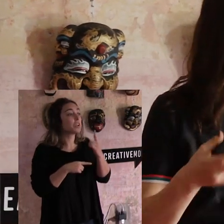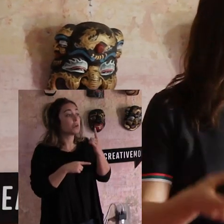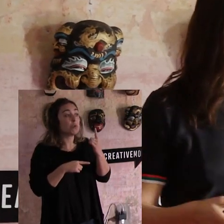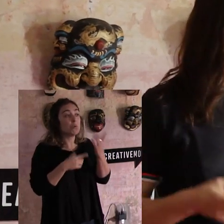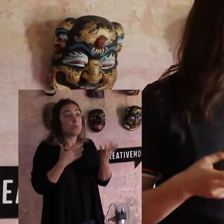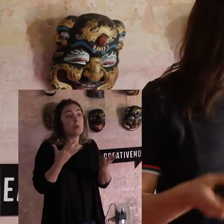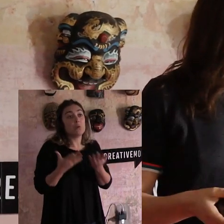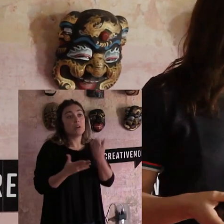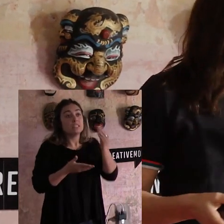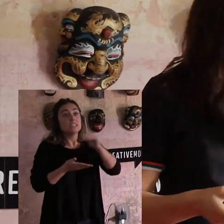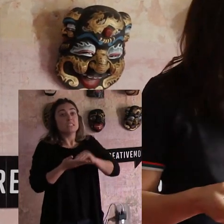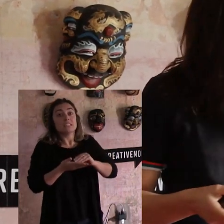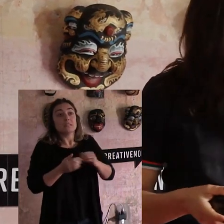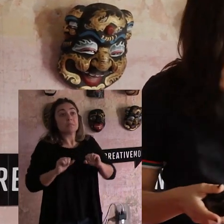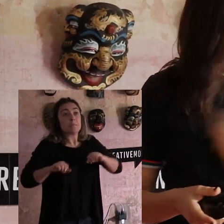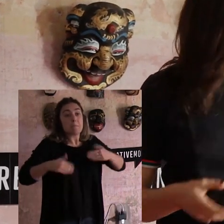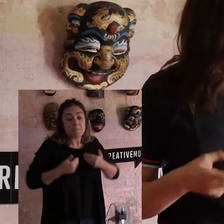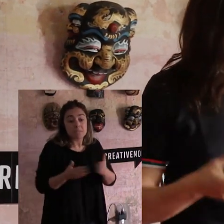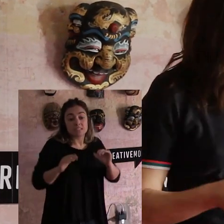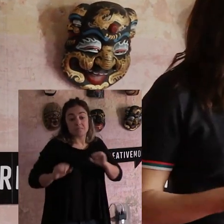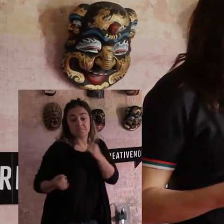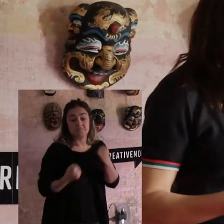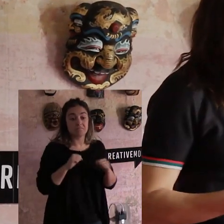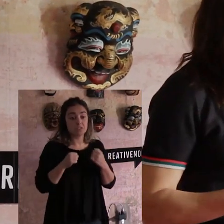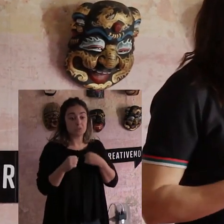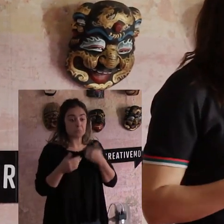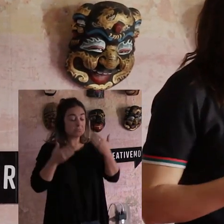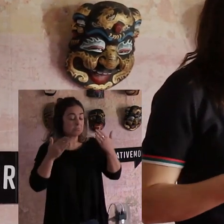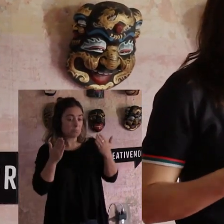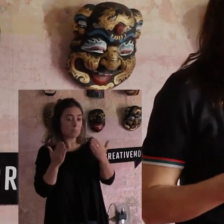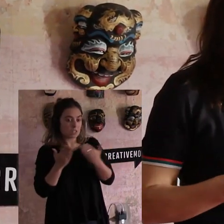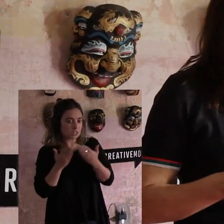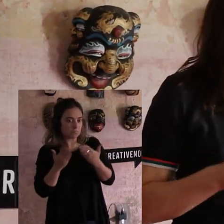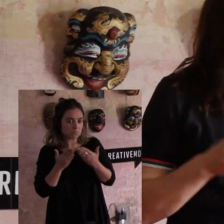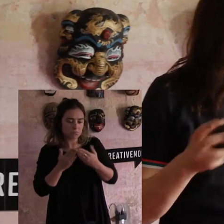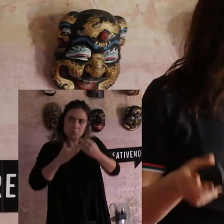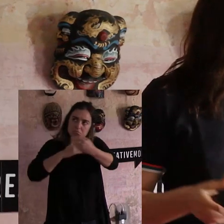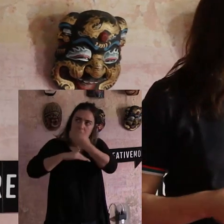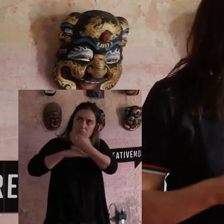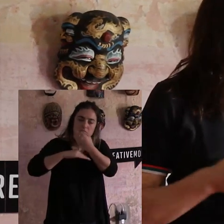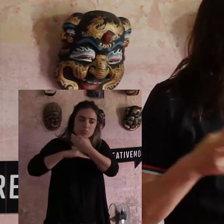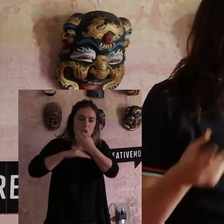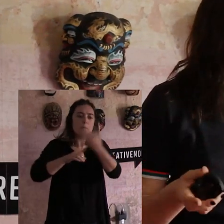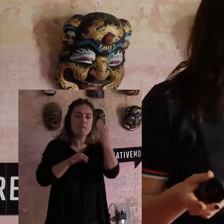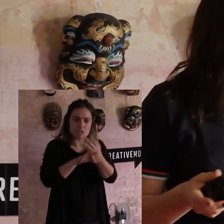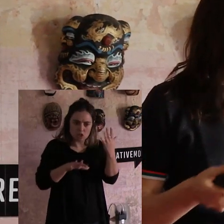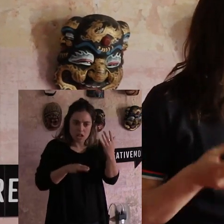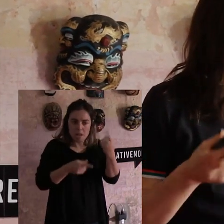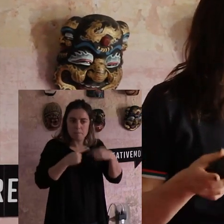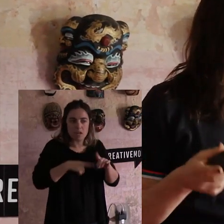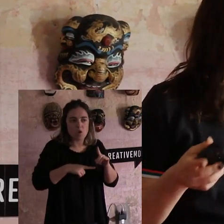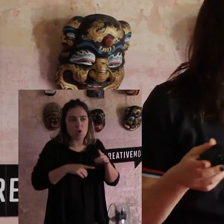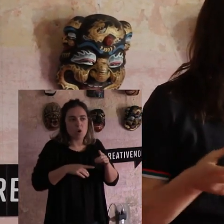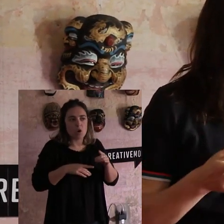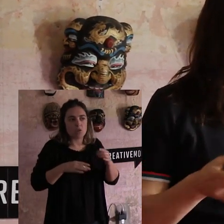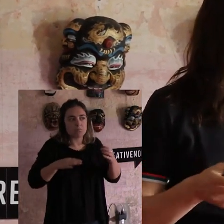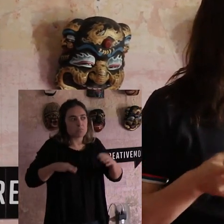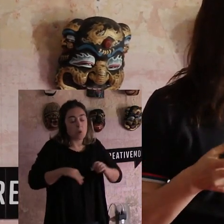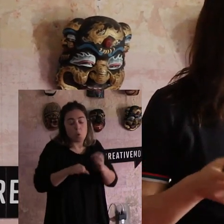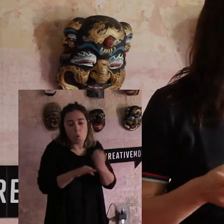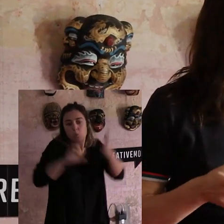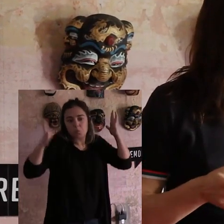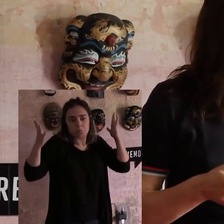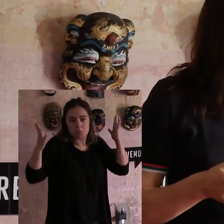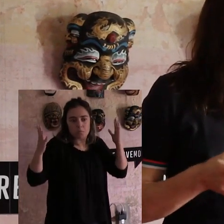movimiento comenzó, empecé a estudiar de una manera profesional, pero todo de casualidad, ¿no?